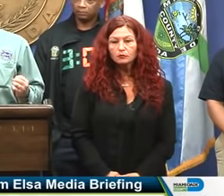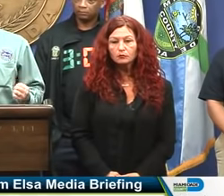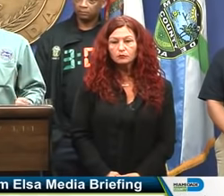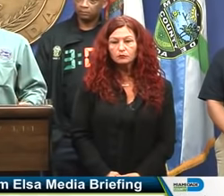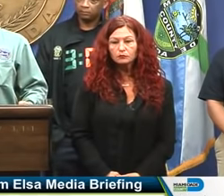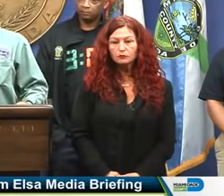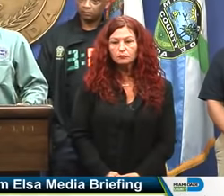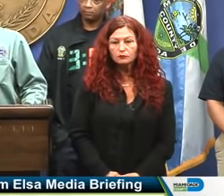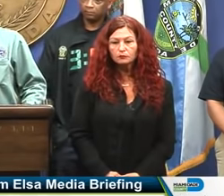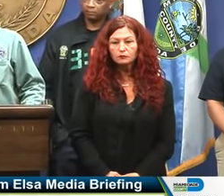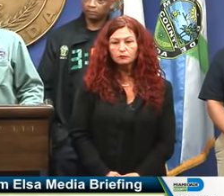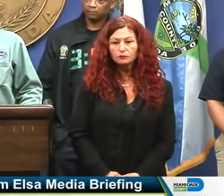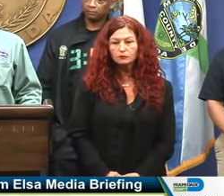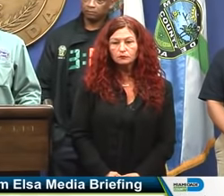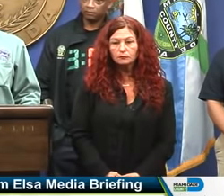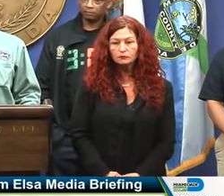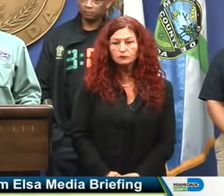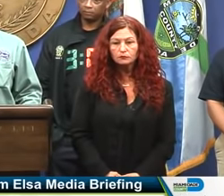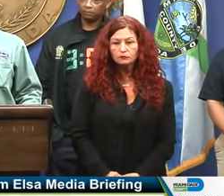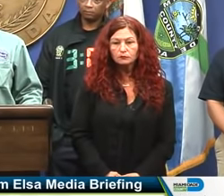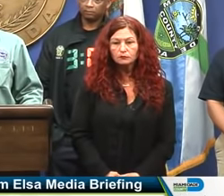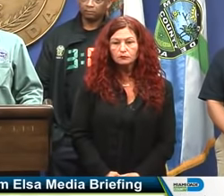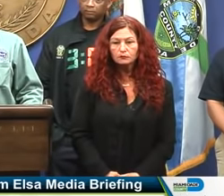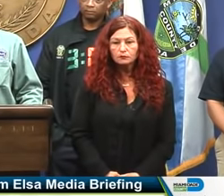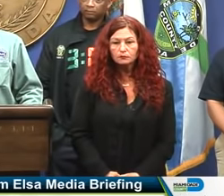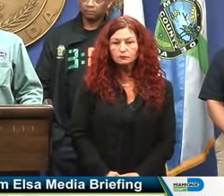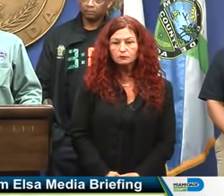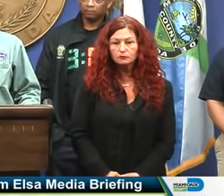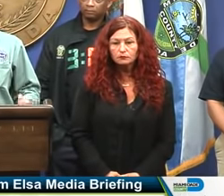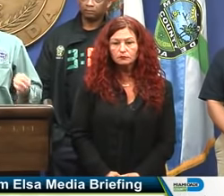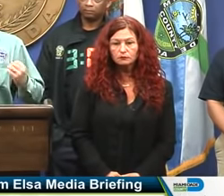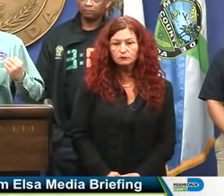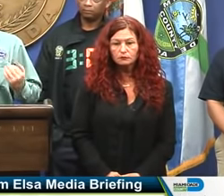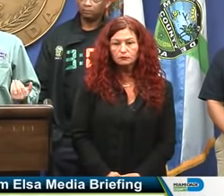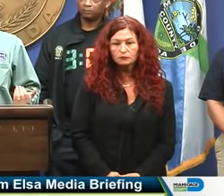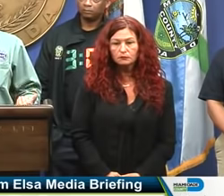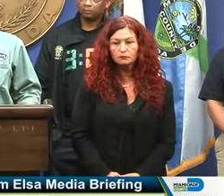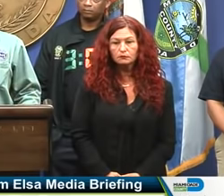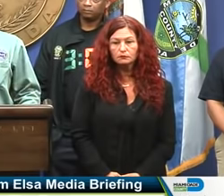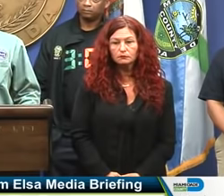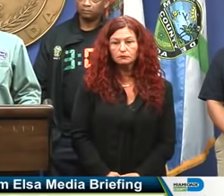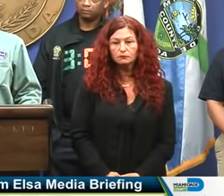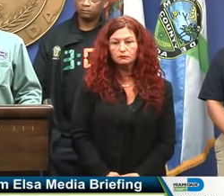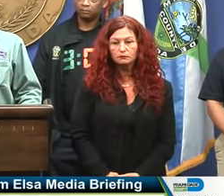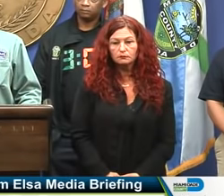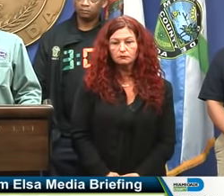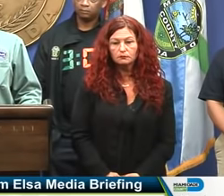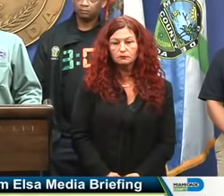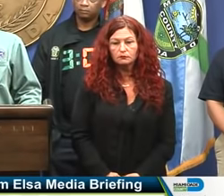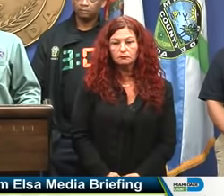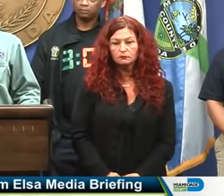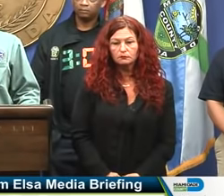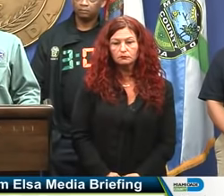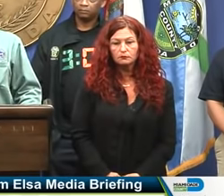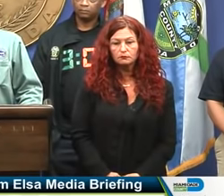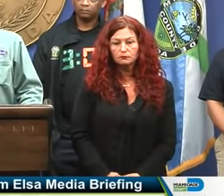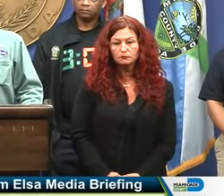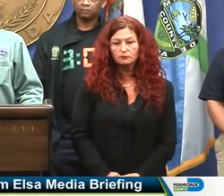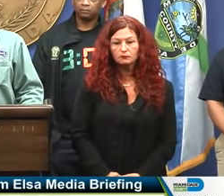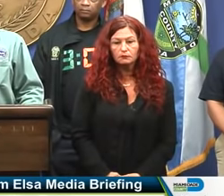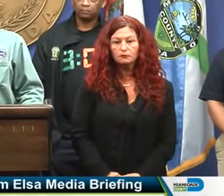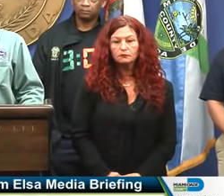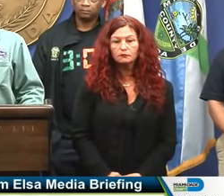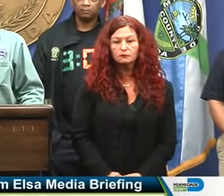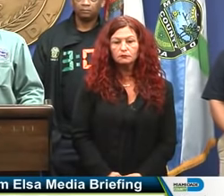en ráfagas con estas lluvias que van a pasar sobre nuestra zona esta tarde y también esta noche y mañana,